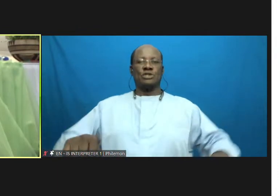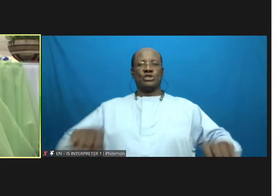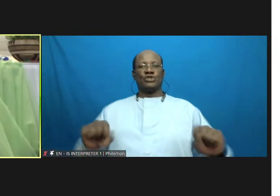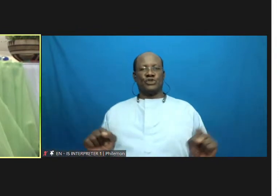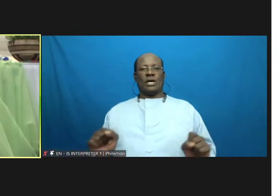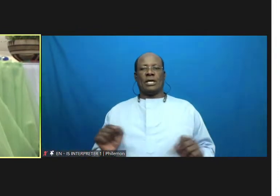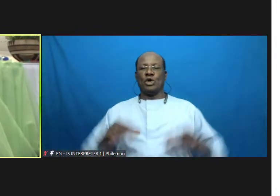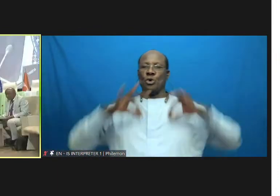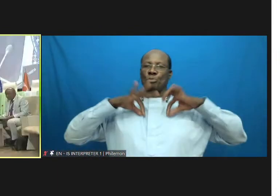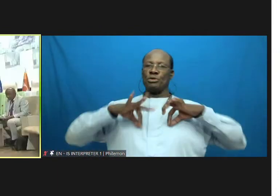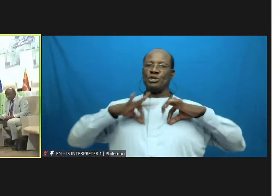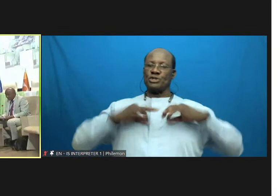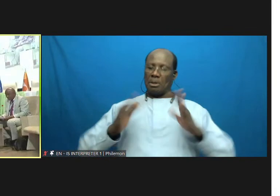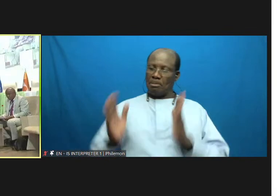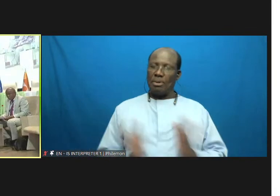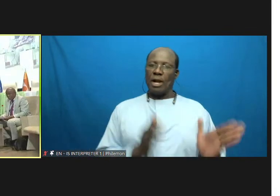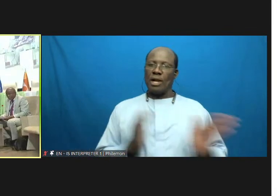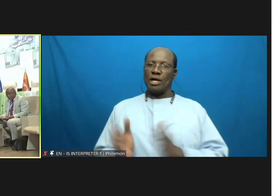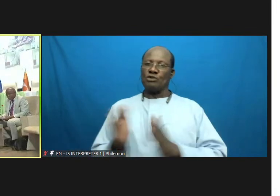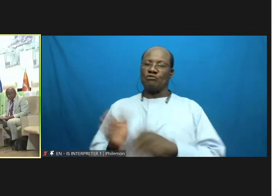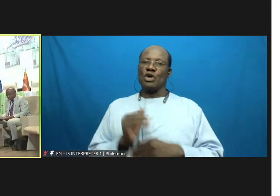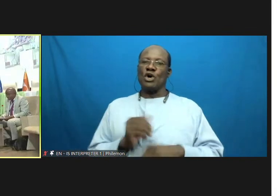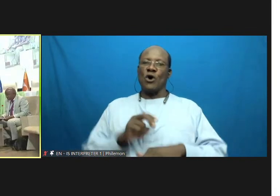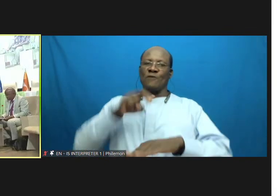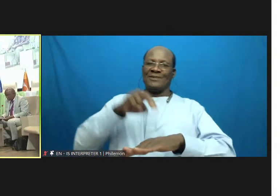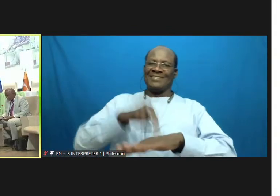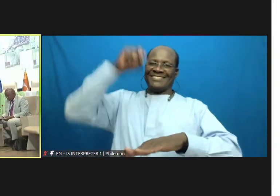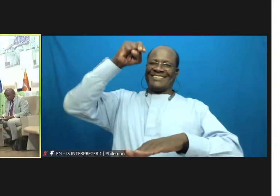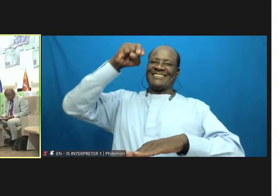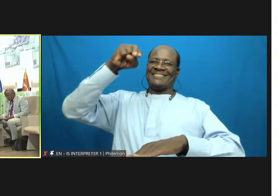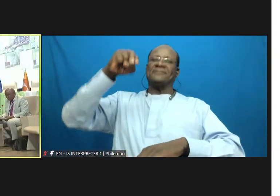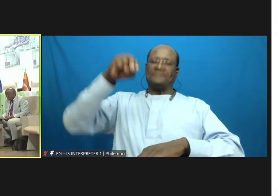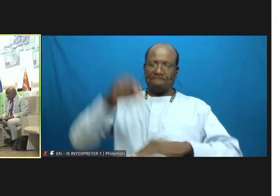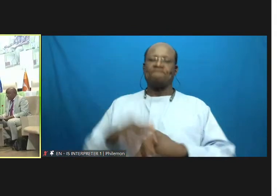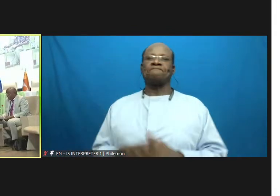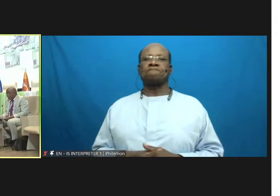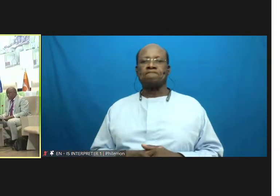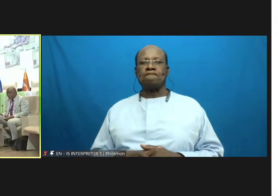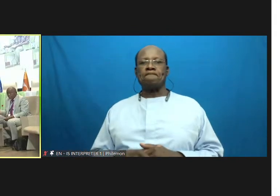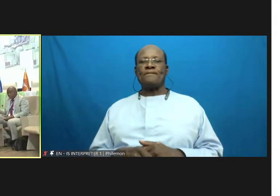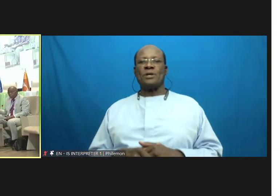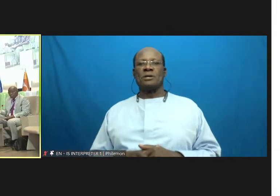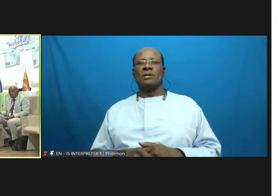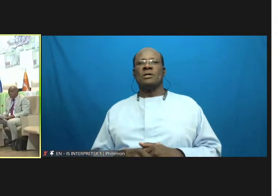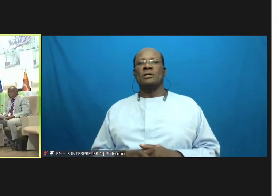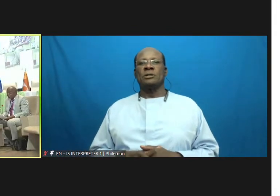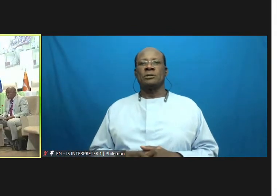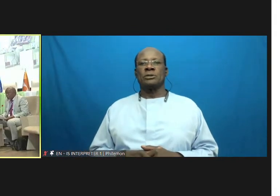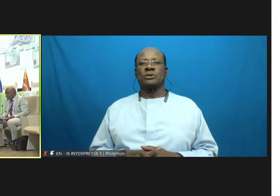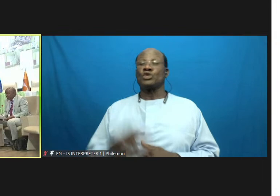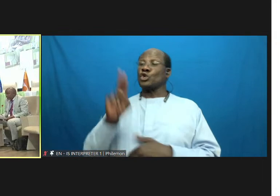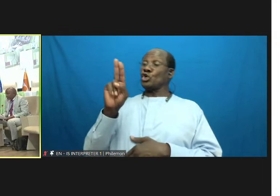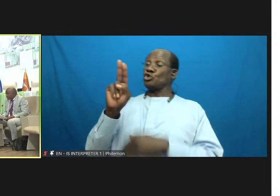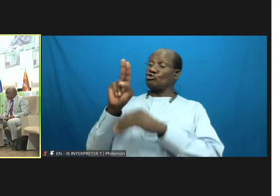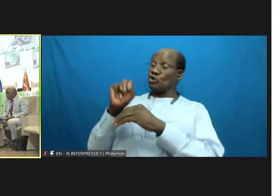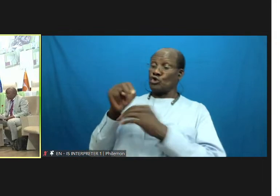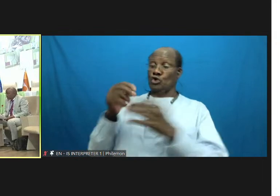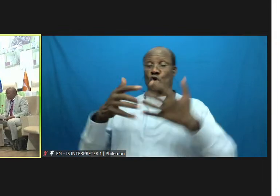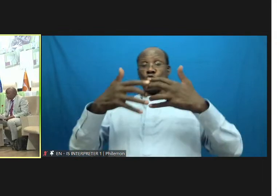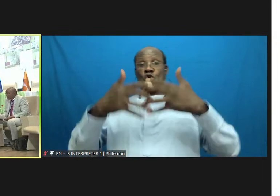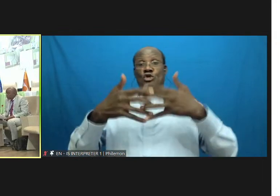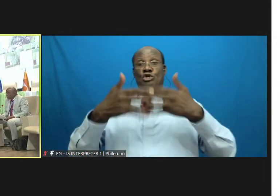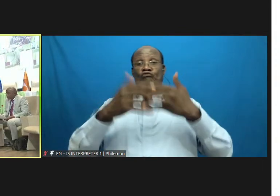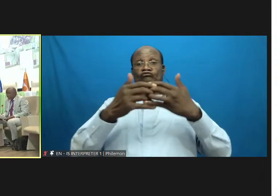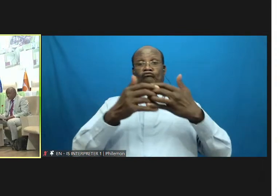y avait un coordonnateur résident du système des Nations Unies qui s'y trouve. Et d'entrée de jeu, ce qu'on a fait, c'est que nous